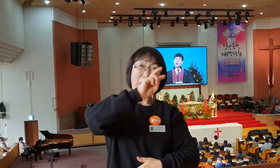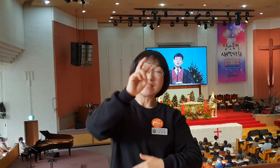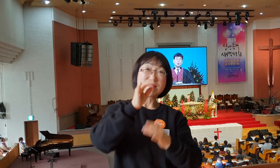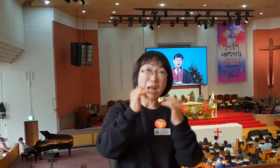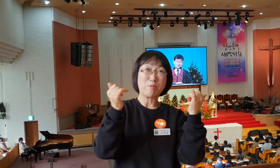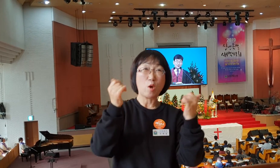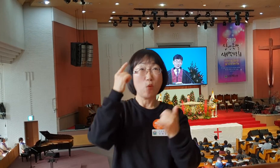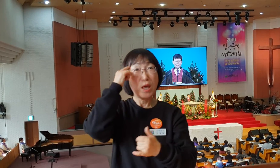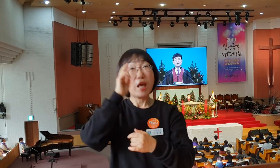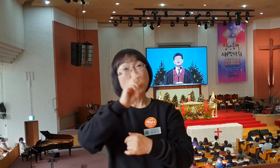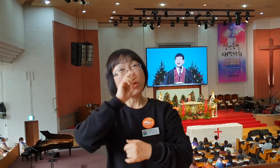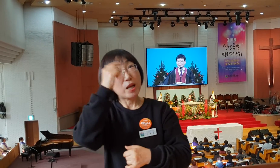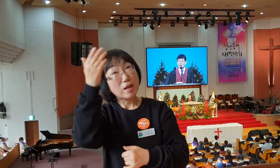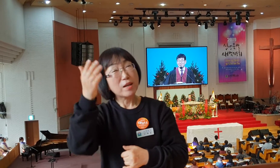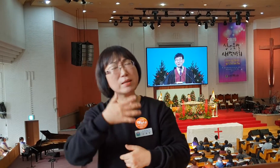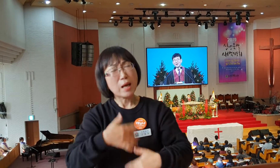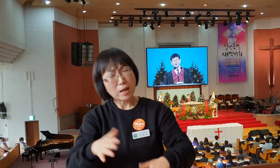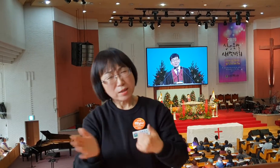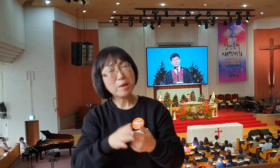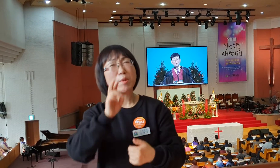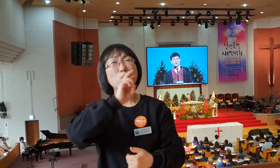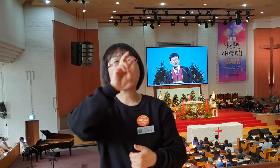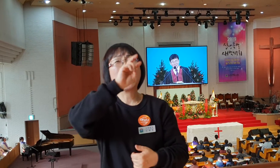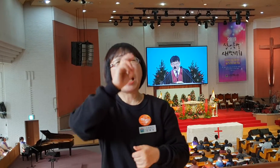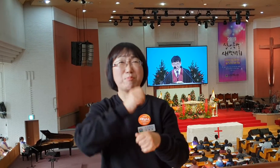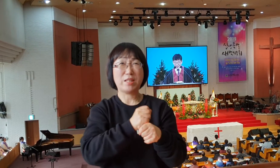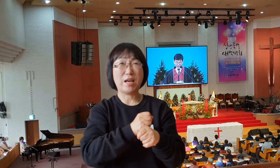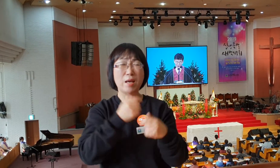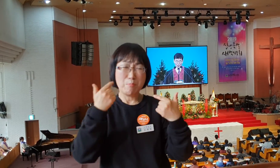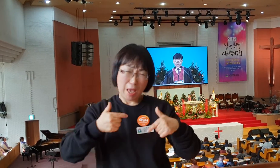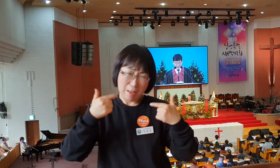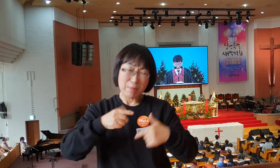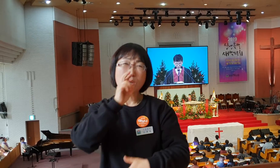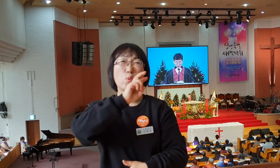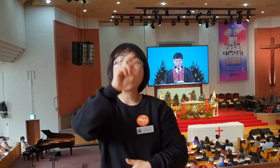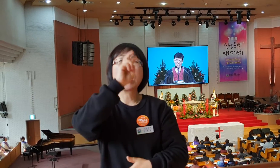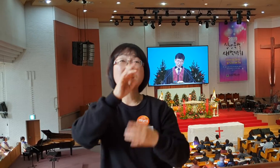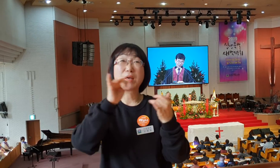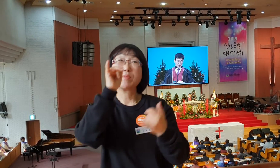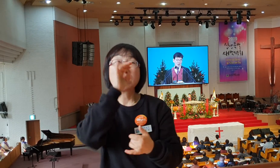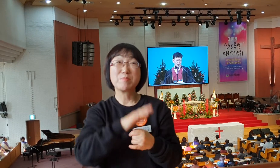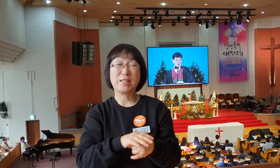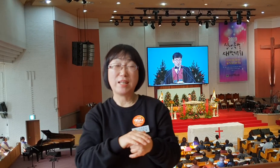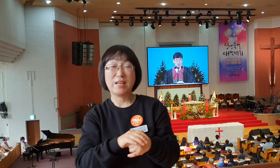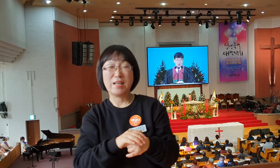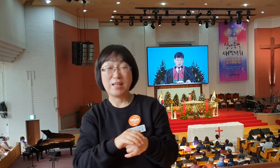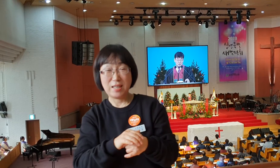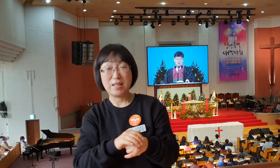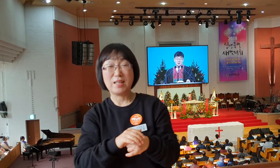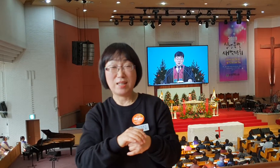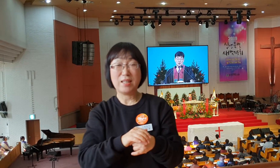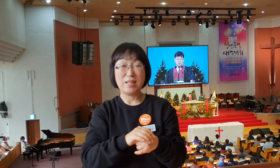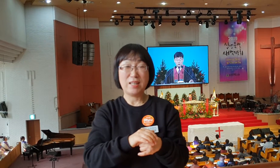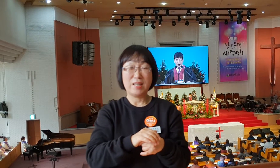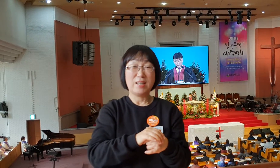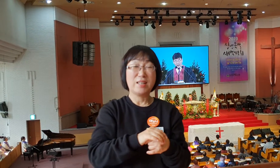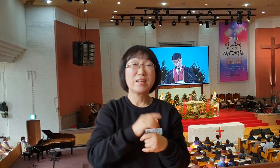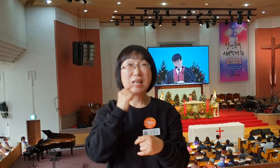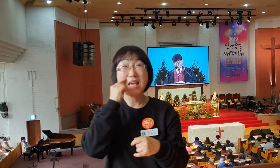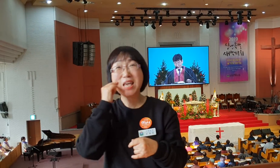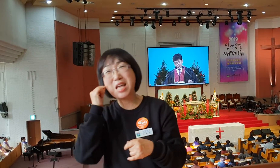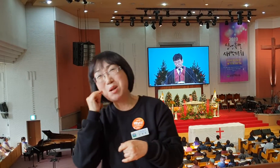사람들 왜 노래하는지 아세요? 약하기 때문에 노래해요 맨날 맨날 노래하는 사람이 있어요 뭘 노래해요? 일본